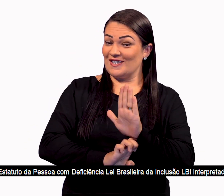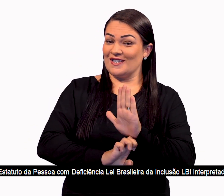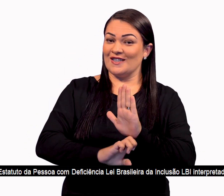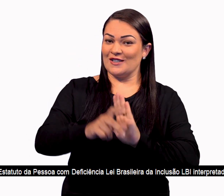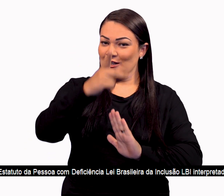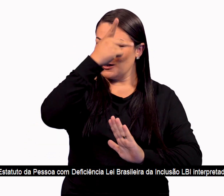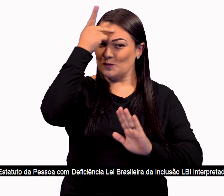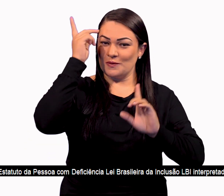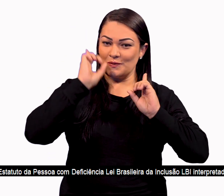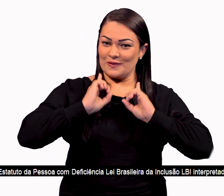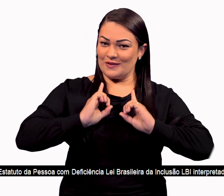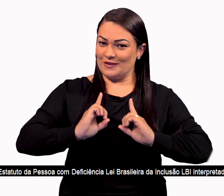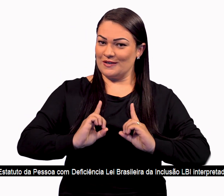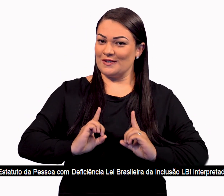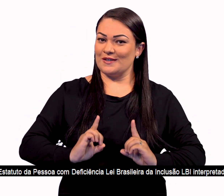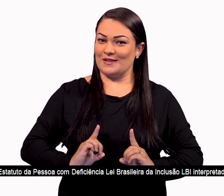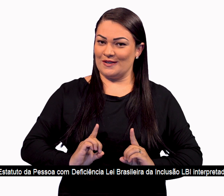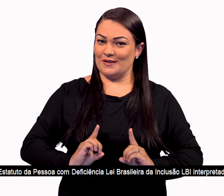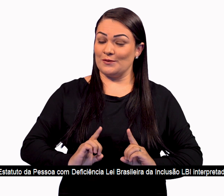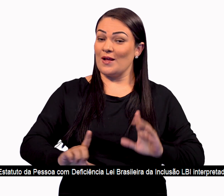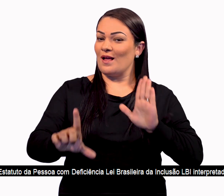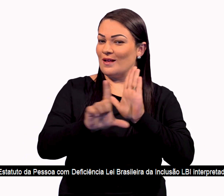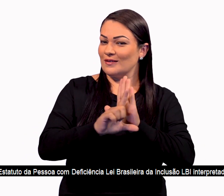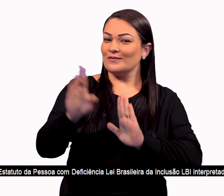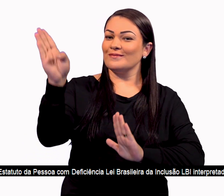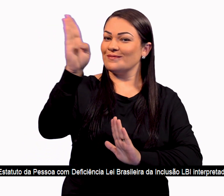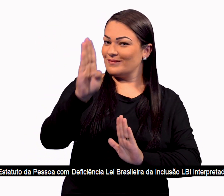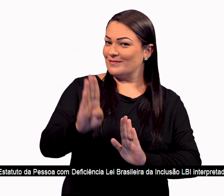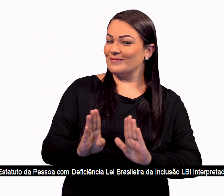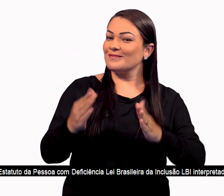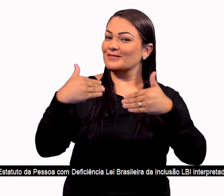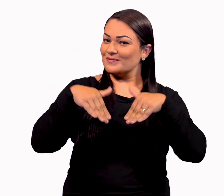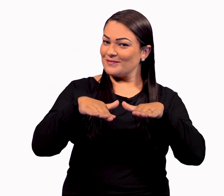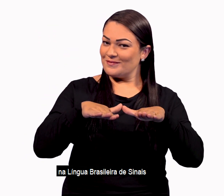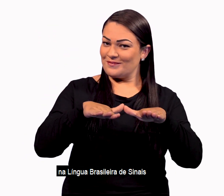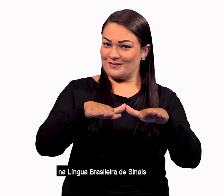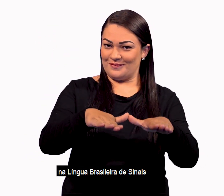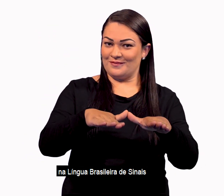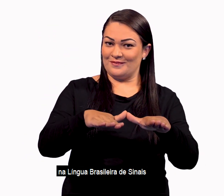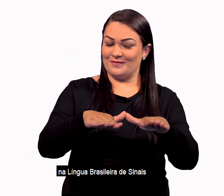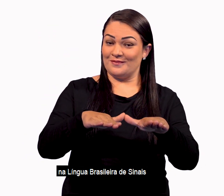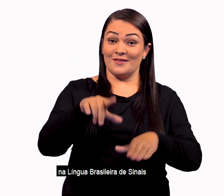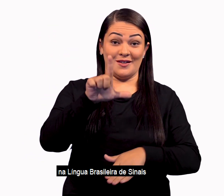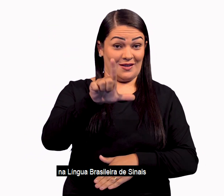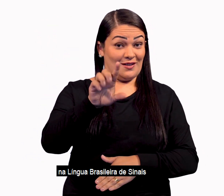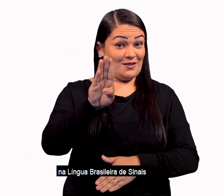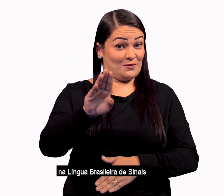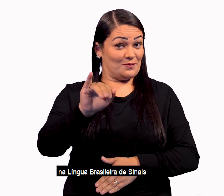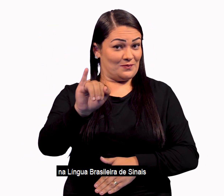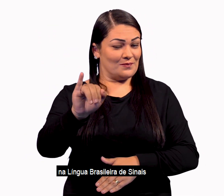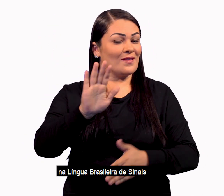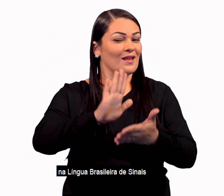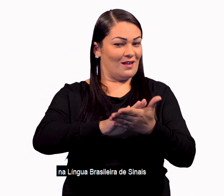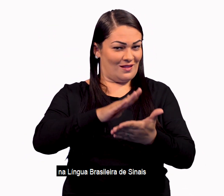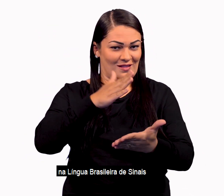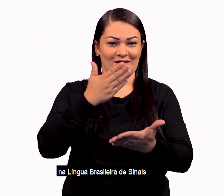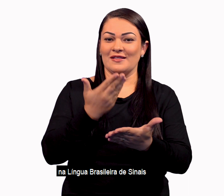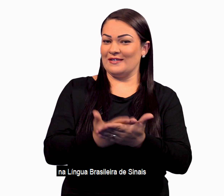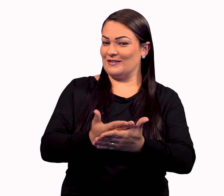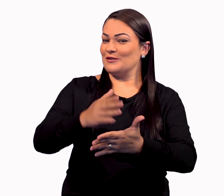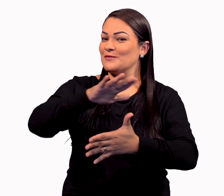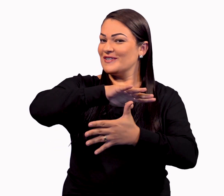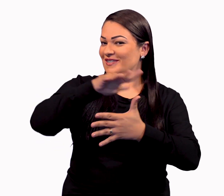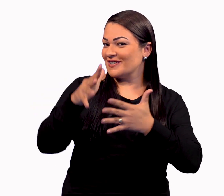da Pessoa com Deficiência, Lei Brasileira da Inclusão, LBI, interpretada na língua brasileira de sinais.